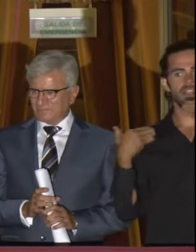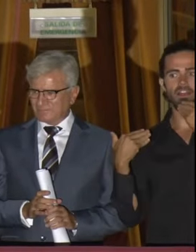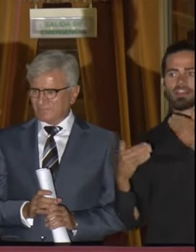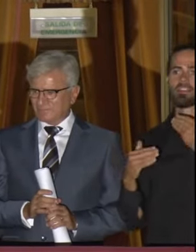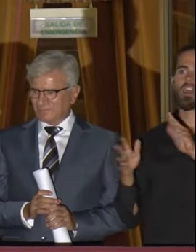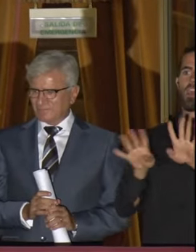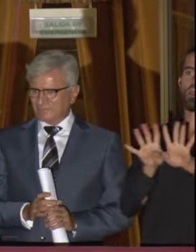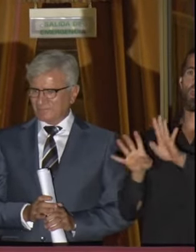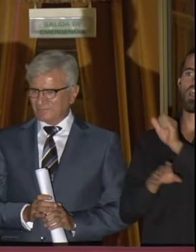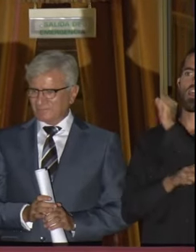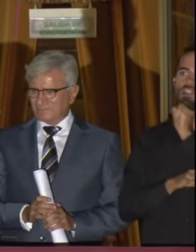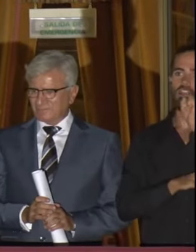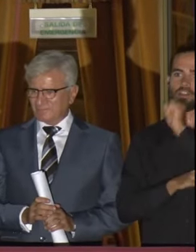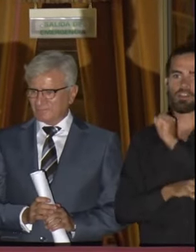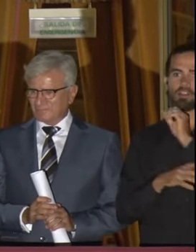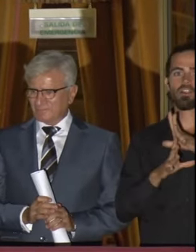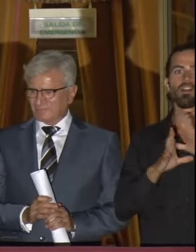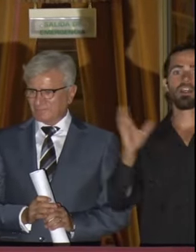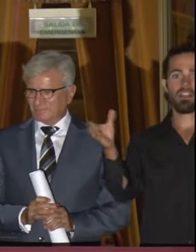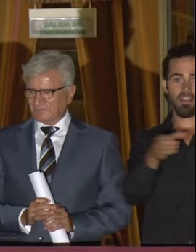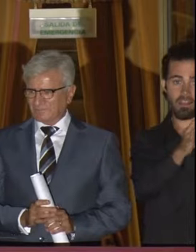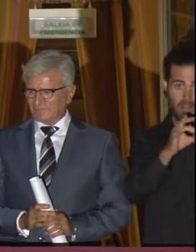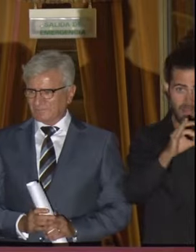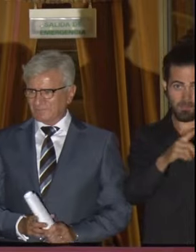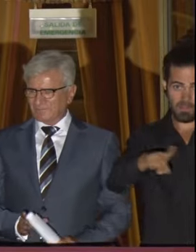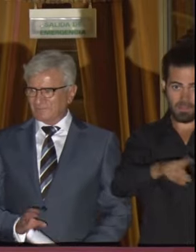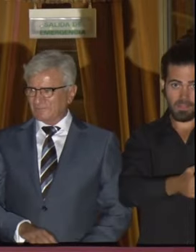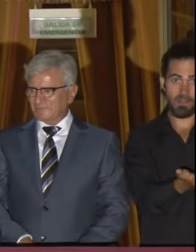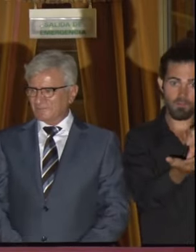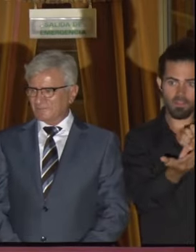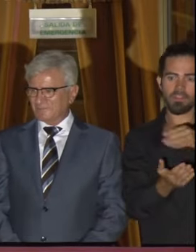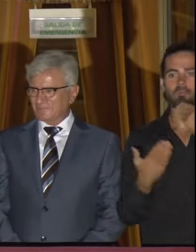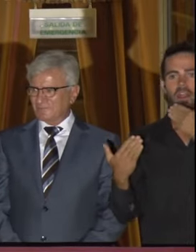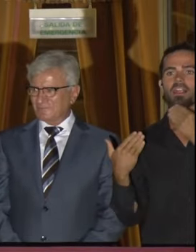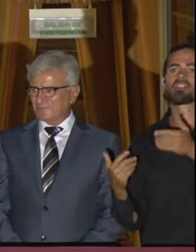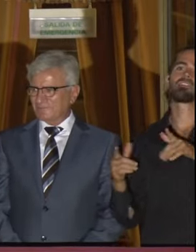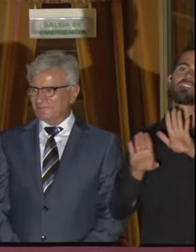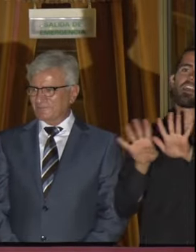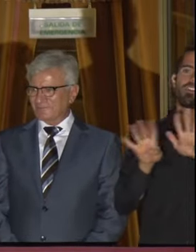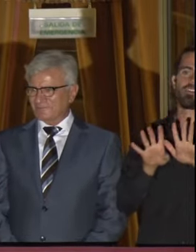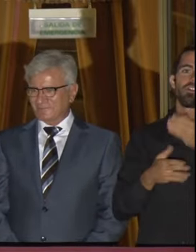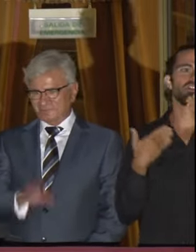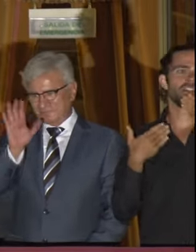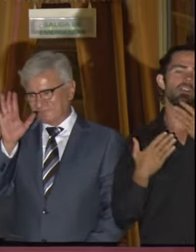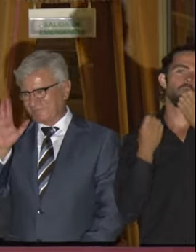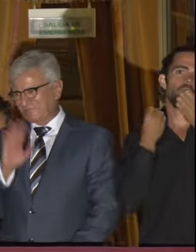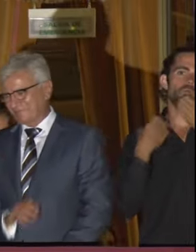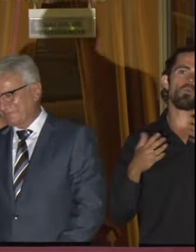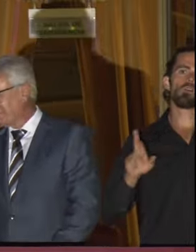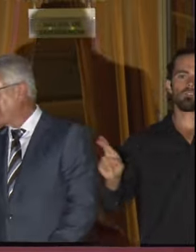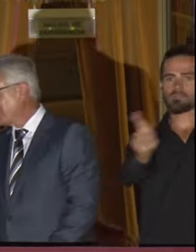magníficamente acompañan siempre a nuestra banda sinfónica municipal. Muchas gracias y de nuevo buena feria.